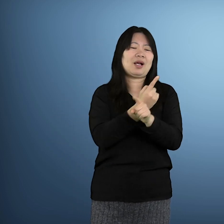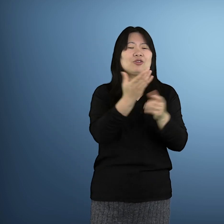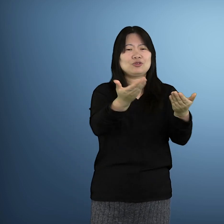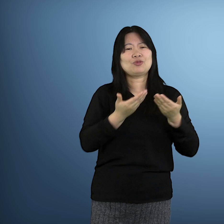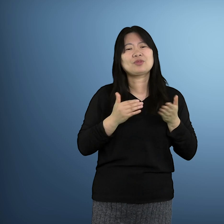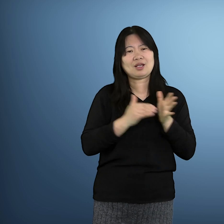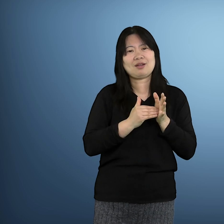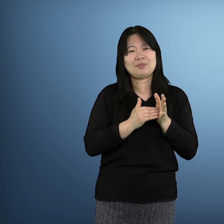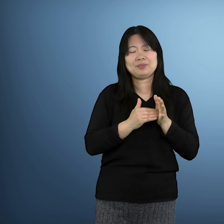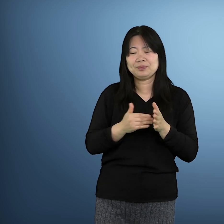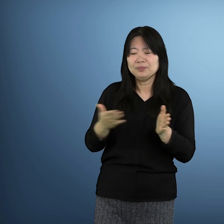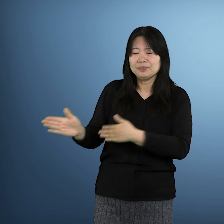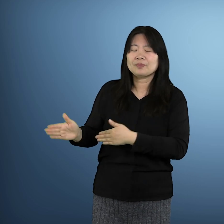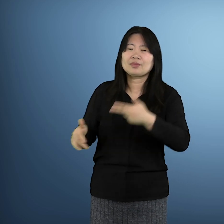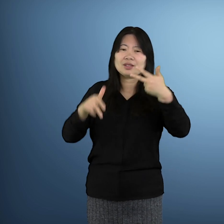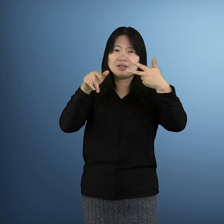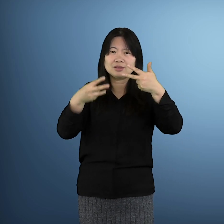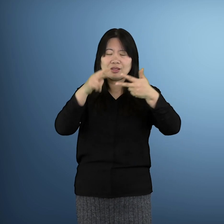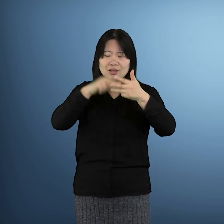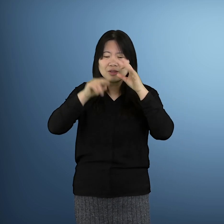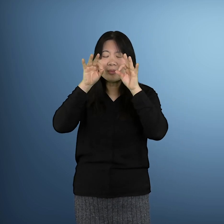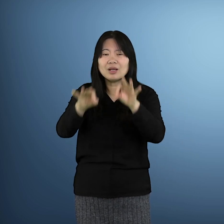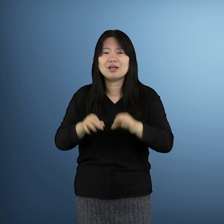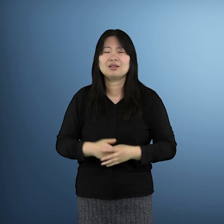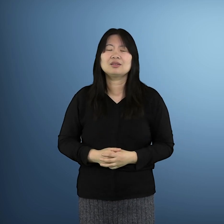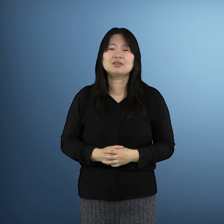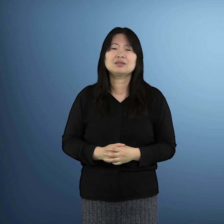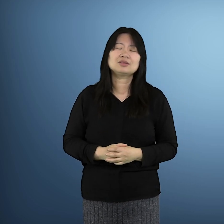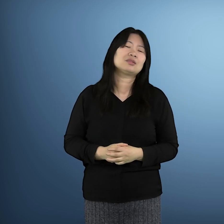보시면 7절에